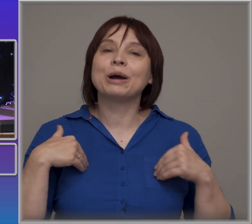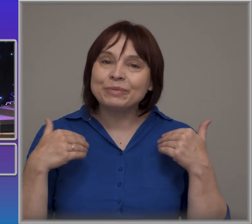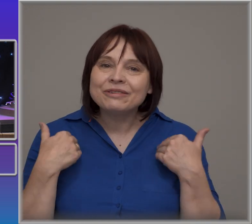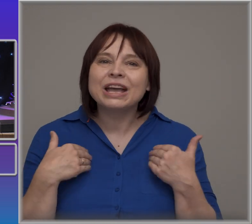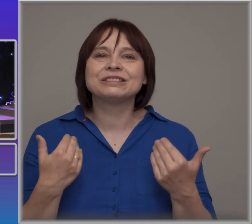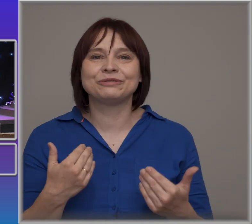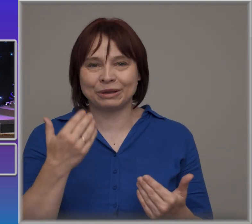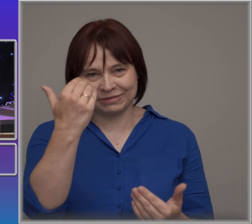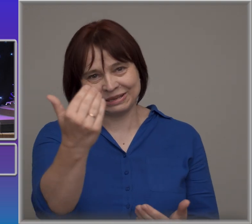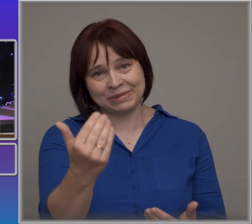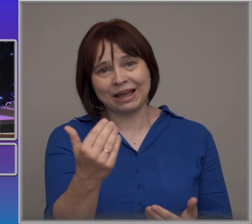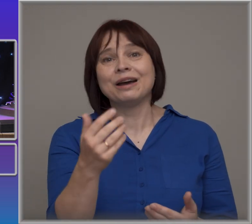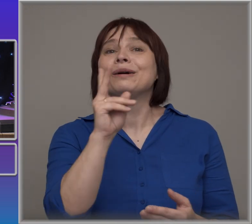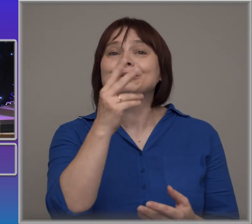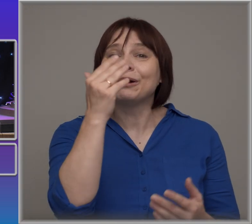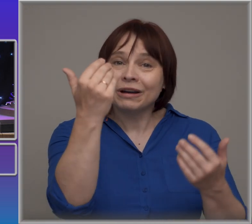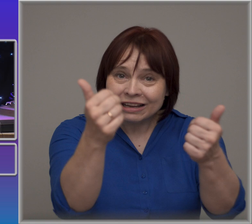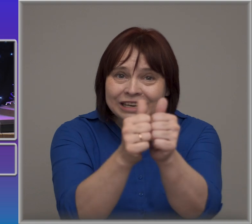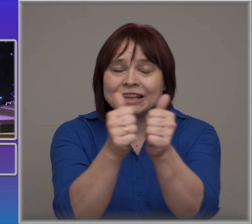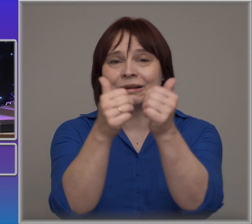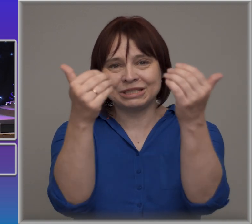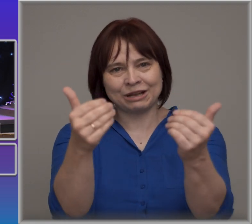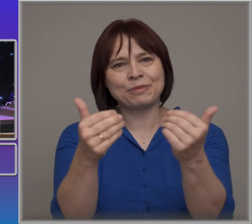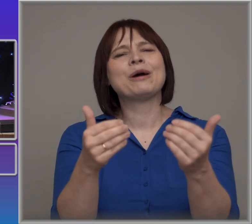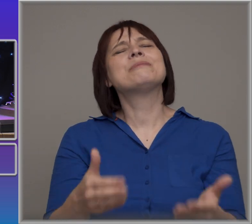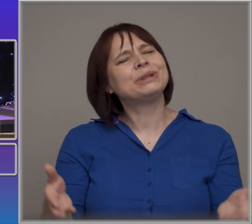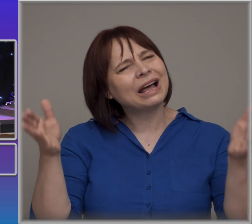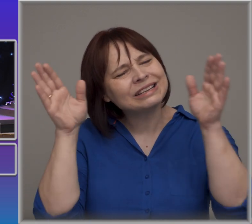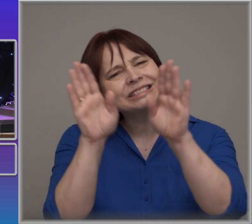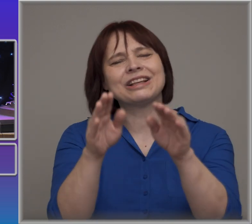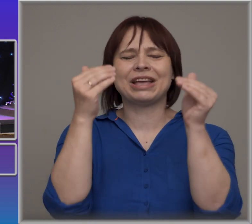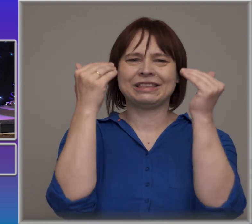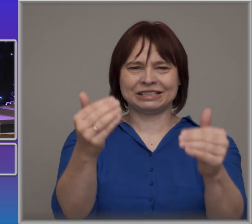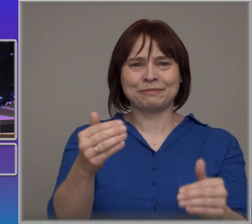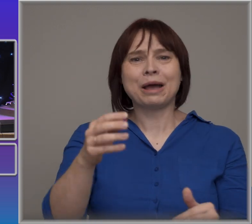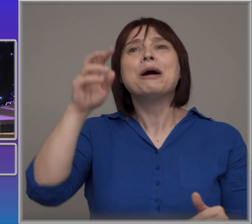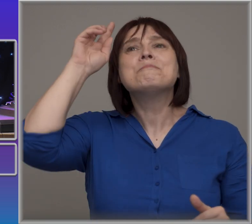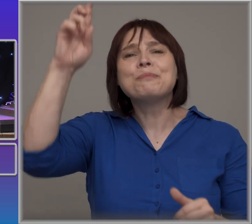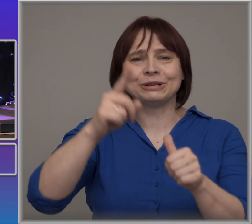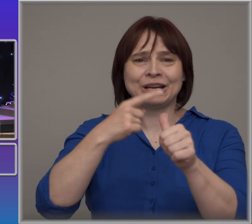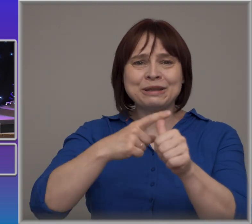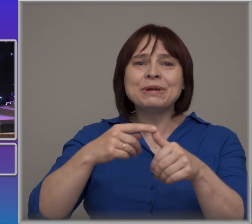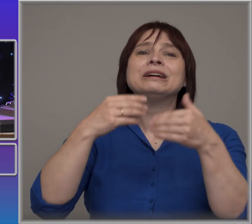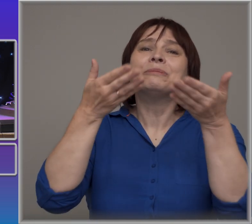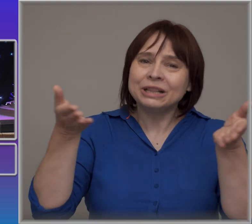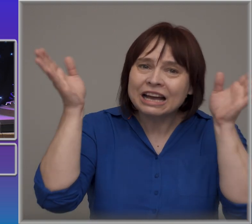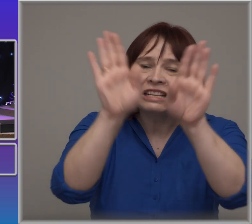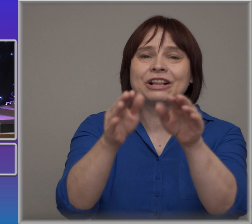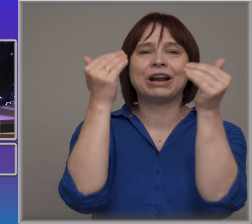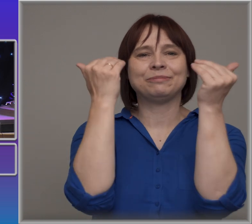сегодня стоял на велкоме, всем-всем, кто служит. Давайте мы дадим аплодисменты. Спасибо вам огромное, низкий вам